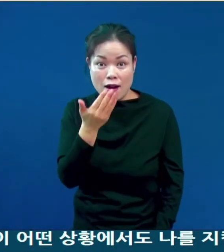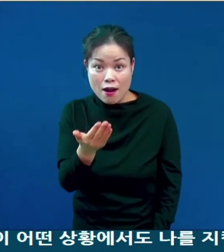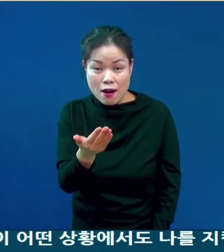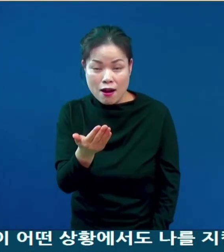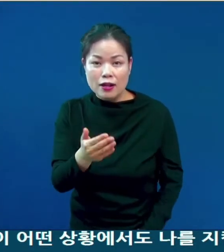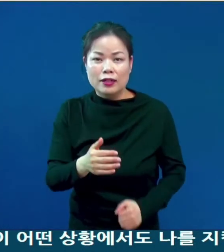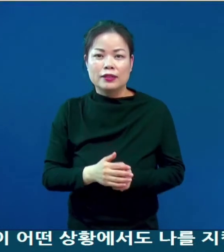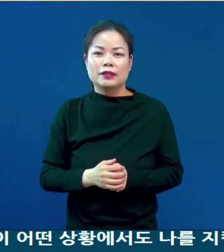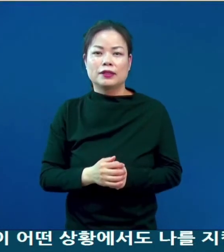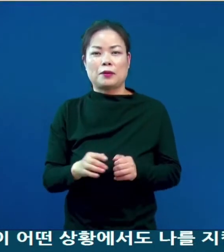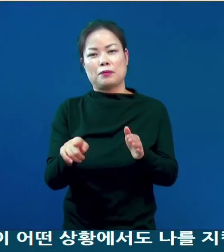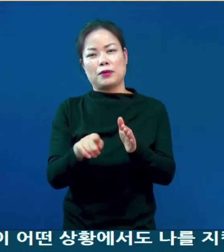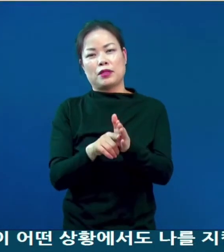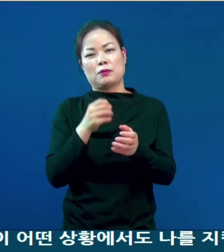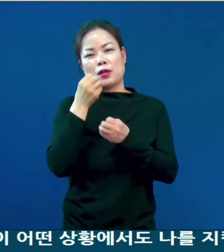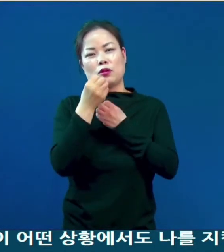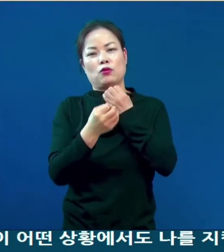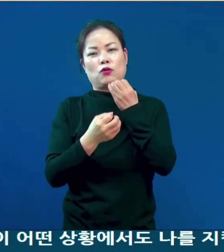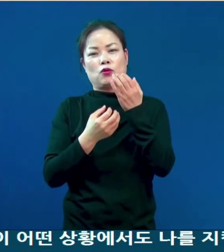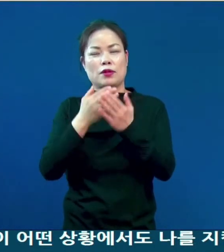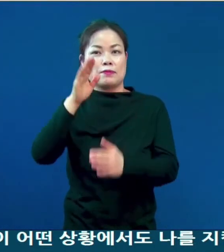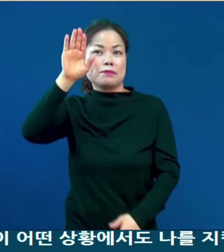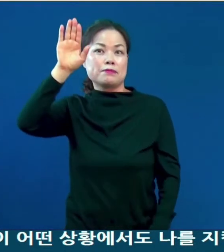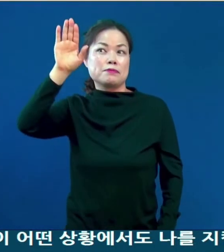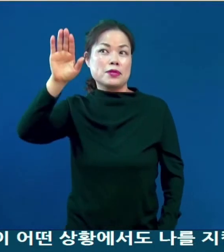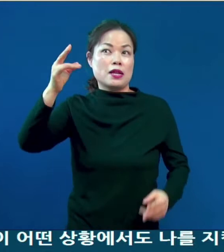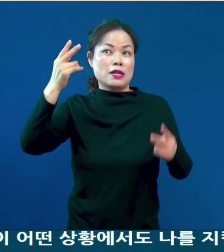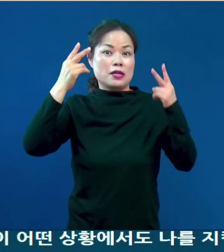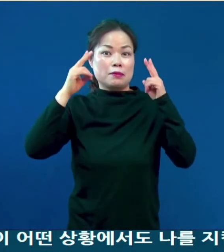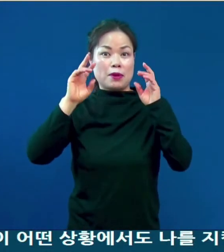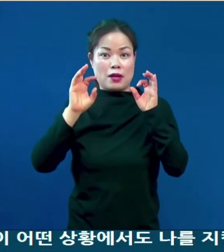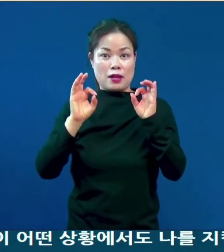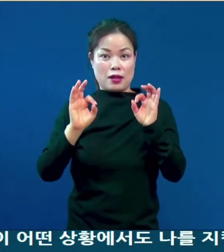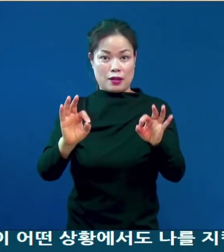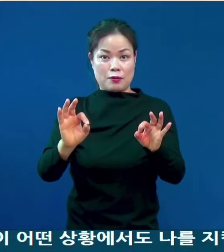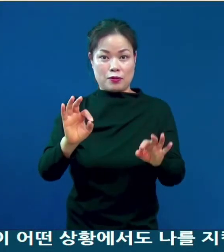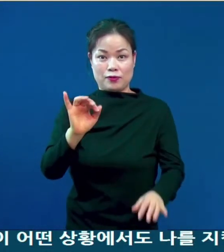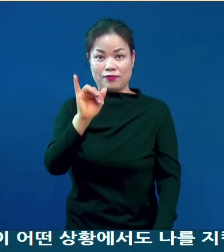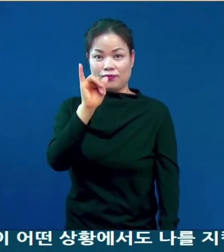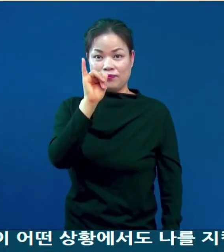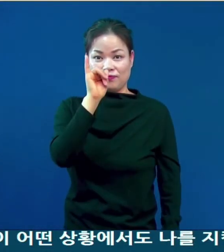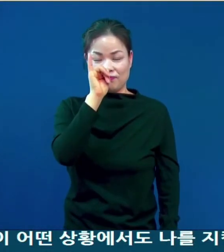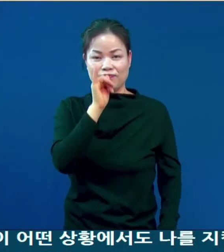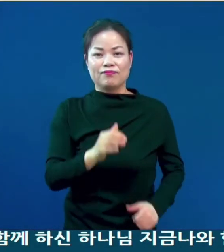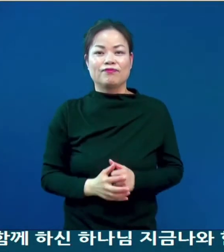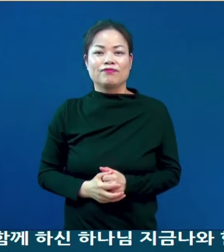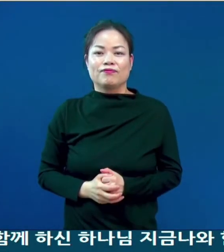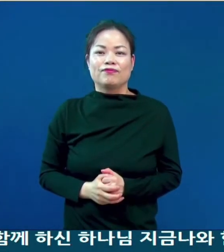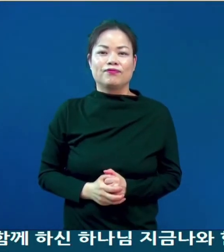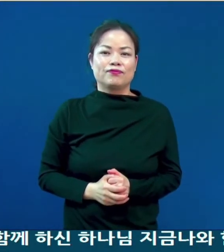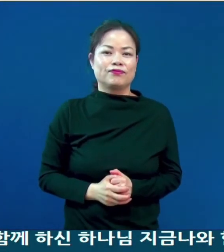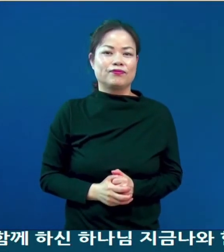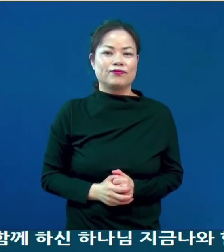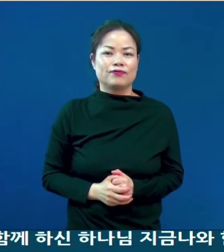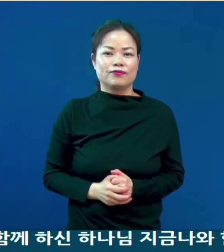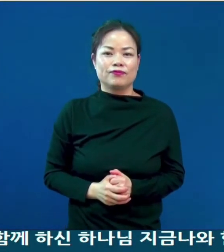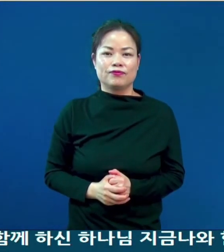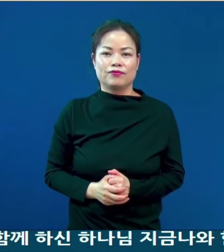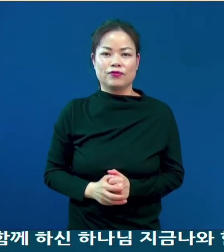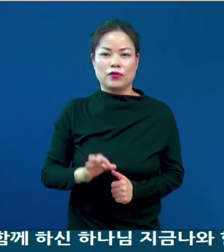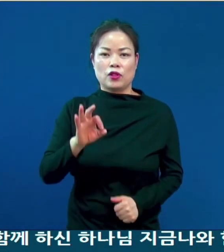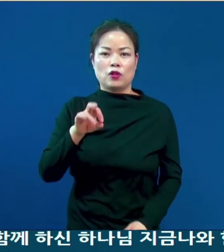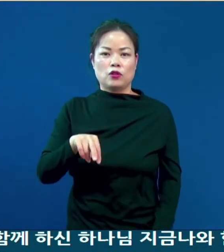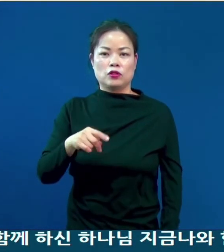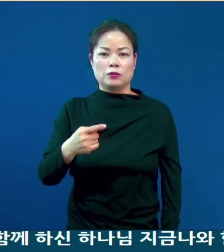하는 믿음의 고백을 미래를 바라보며 하고 있다라고 하는 것입니다. 유진 피터슨이라고